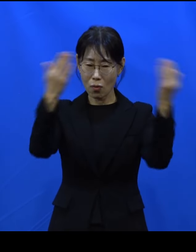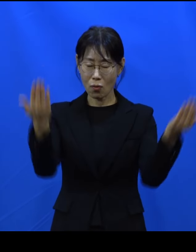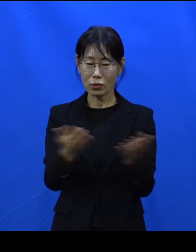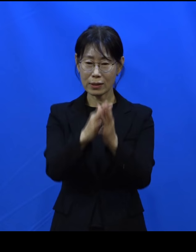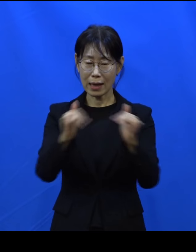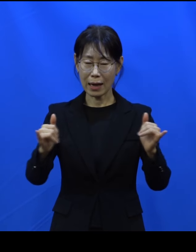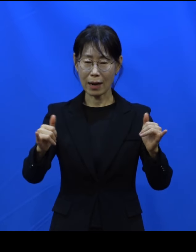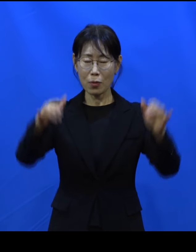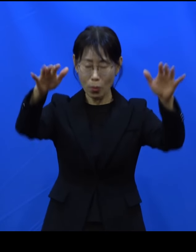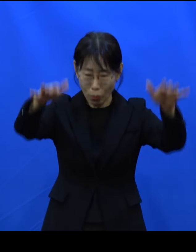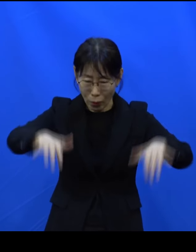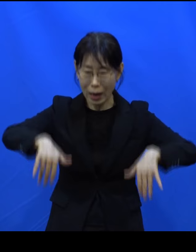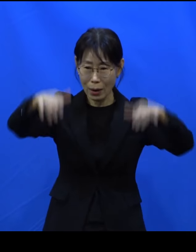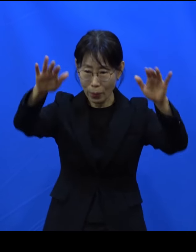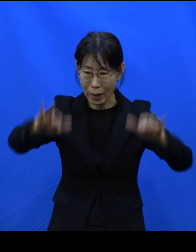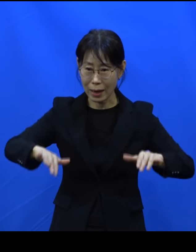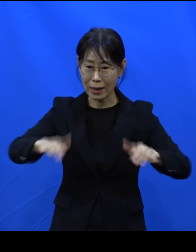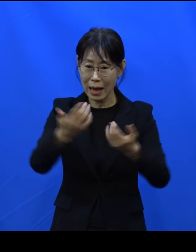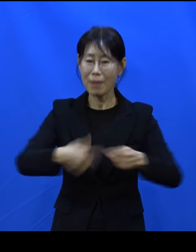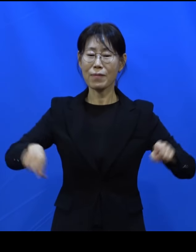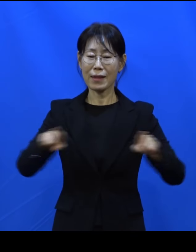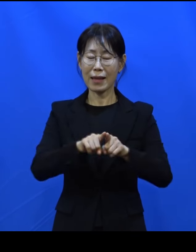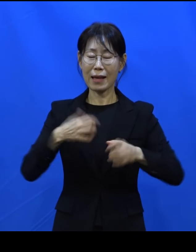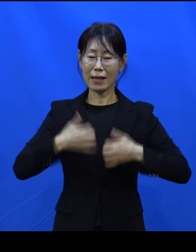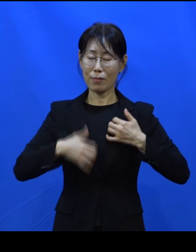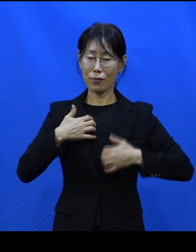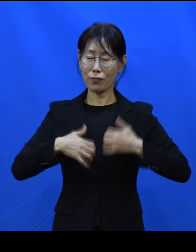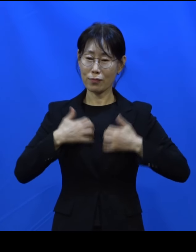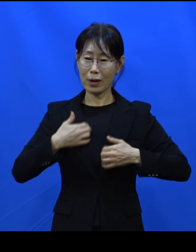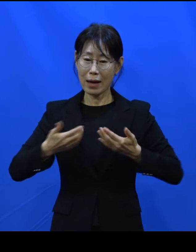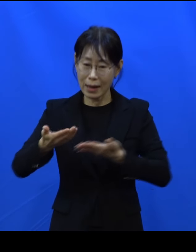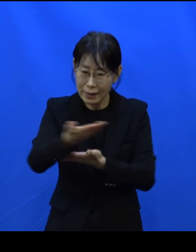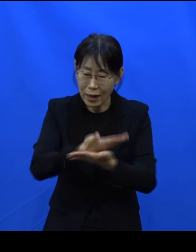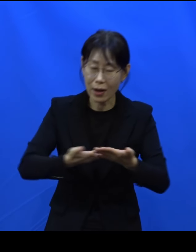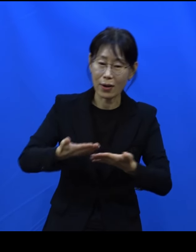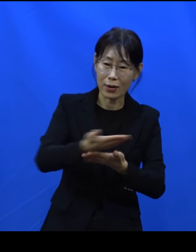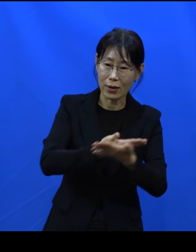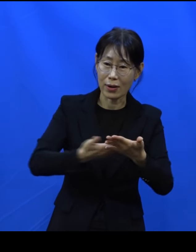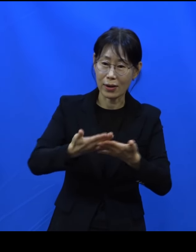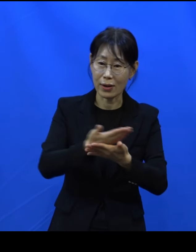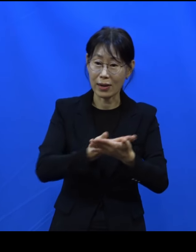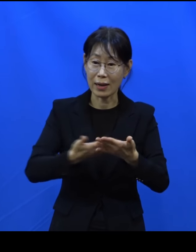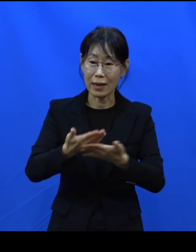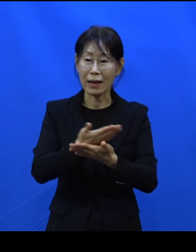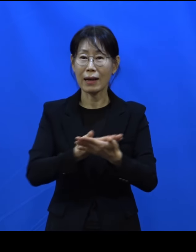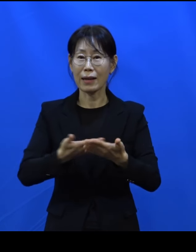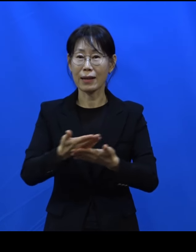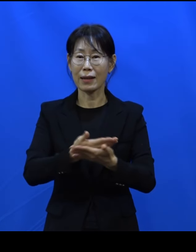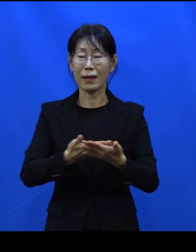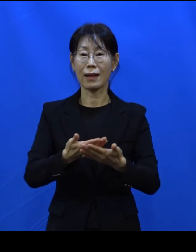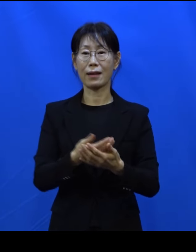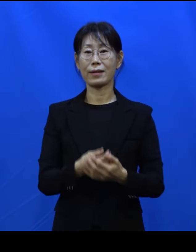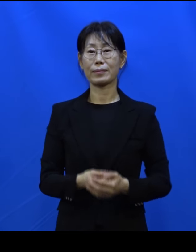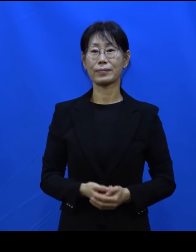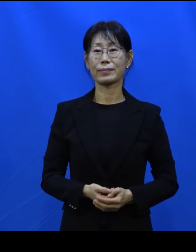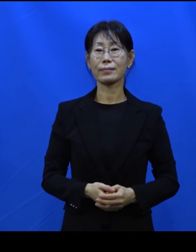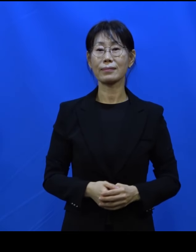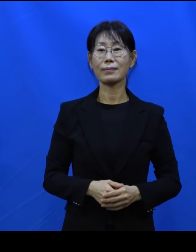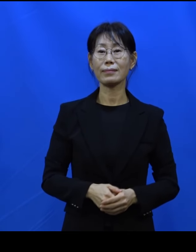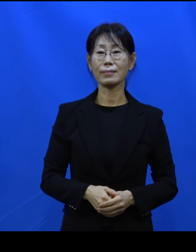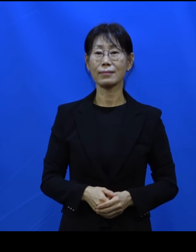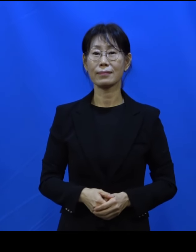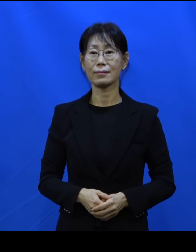초대해서 함께 기쁨과 즐거움을 나누는 거예요. 이 날보다 더 즐거운 날이 없는 거죠. 그죠? 그래서 신약의